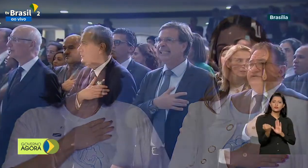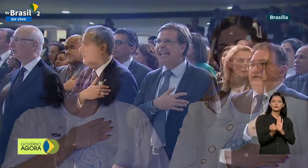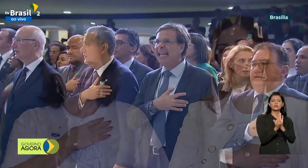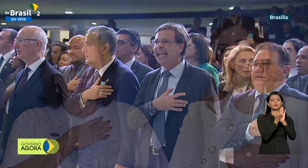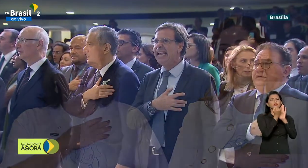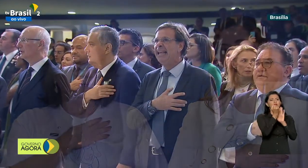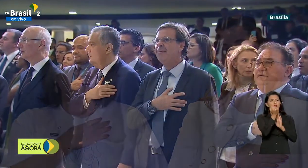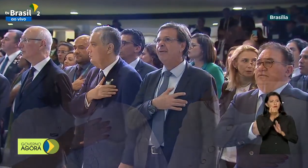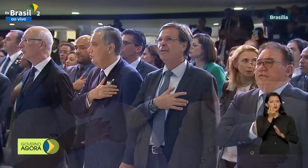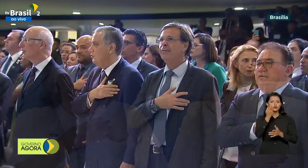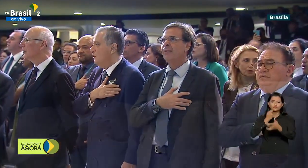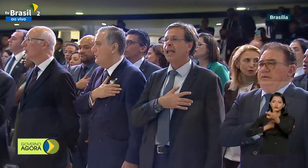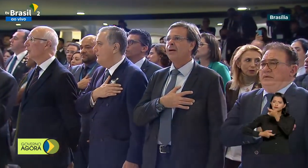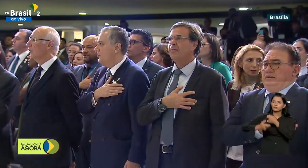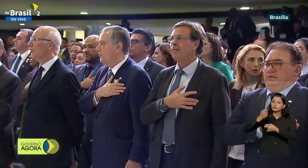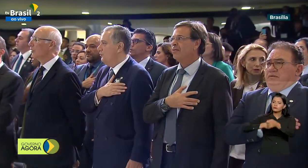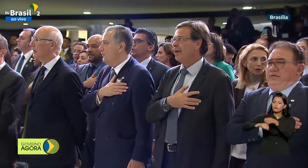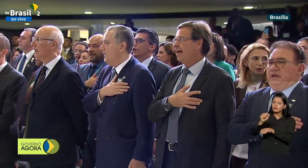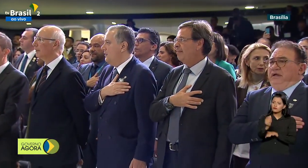E aí